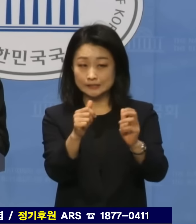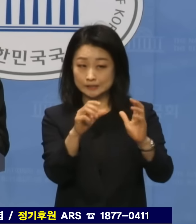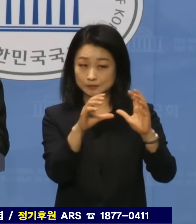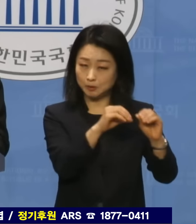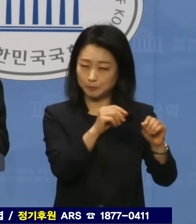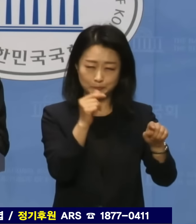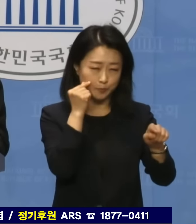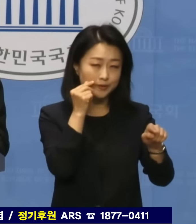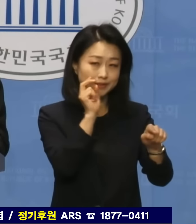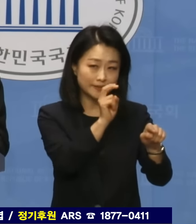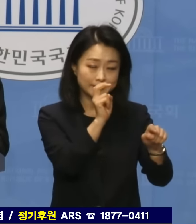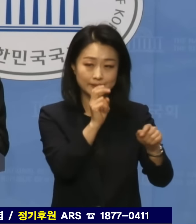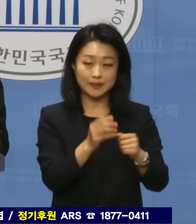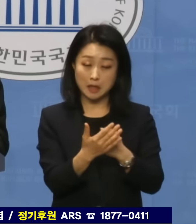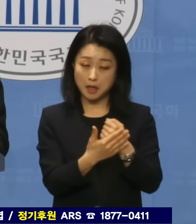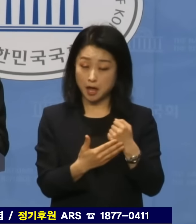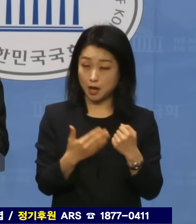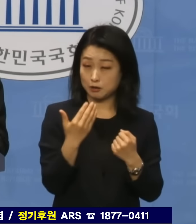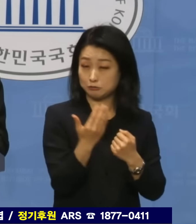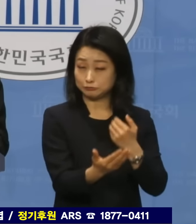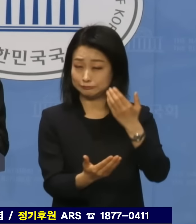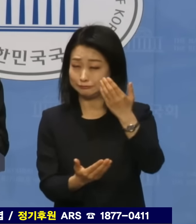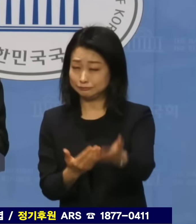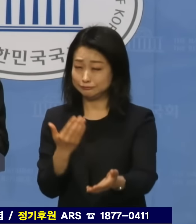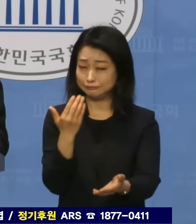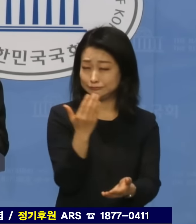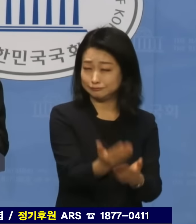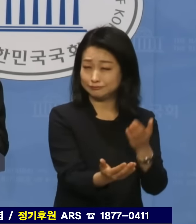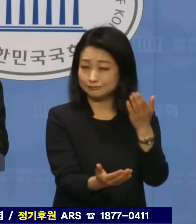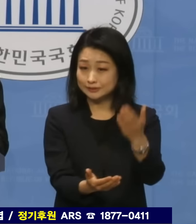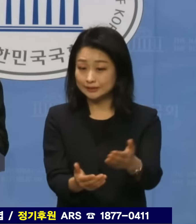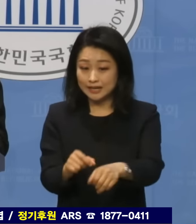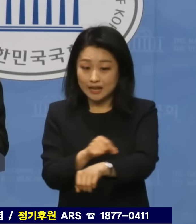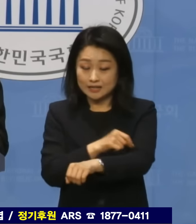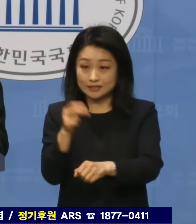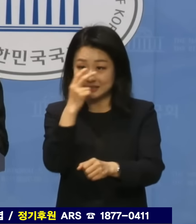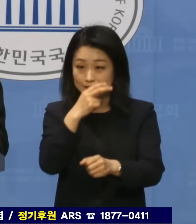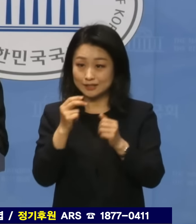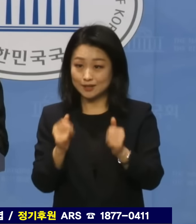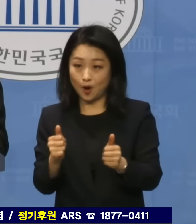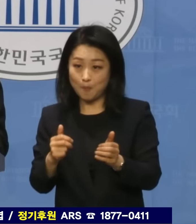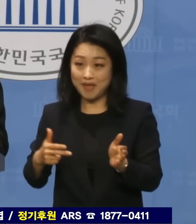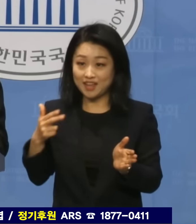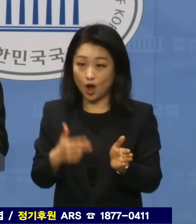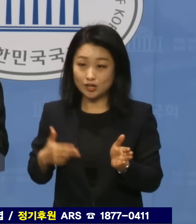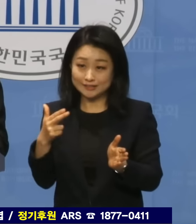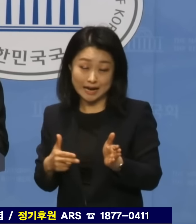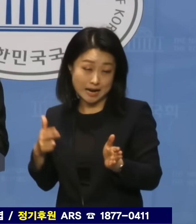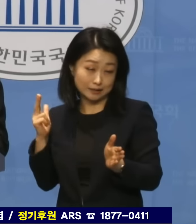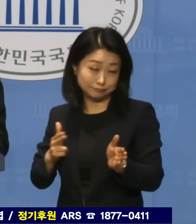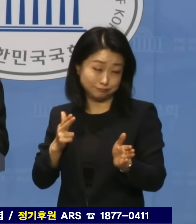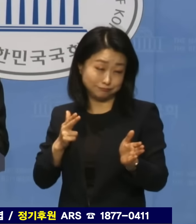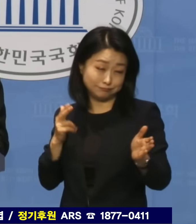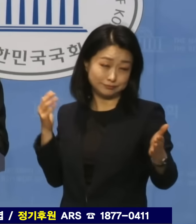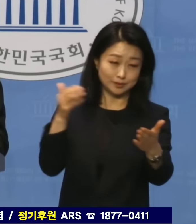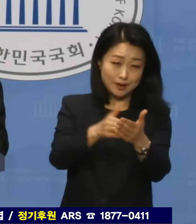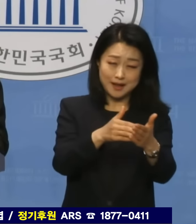검찰이 면죄부 수사로 시간을 끌어도 김건희 여사를 향한 특검 열차는 반드시 종착지에 닿을